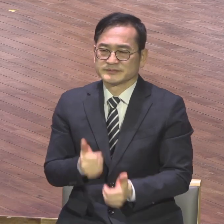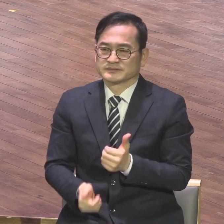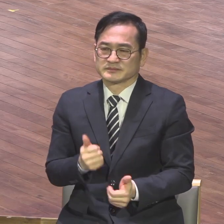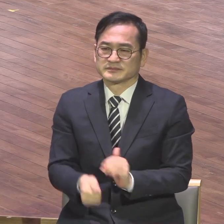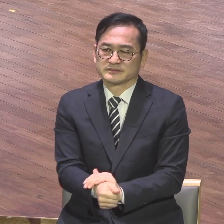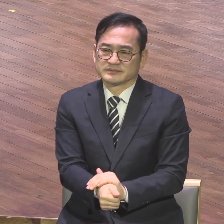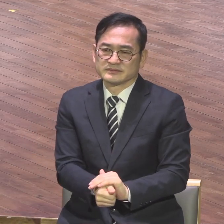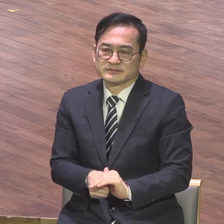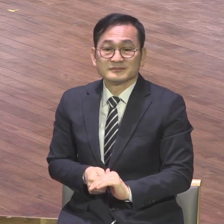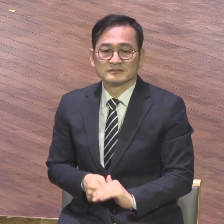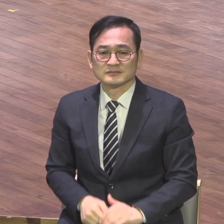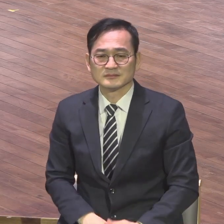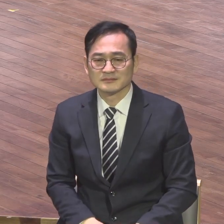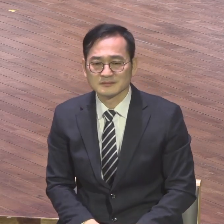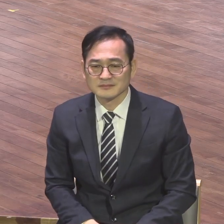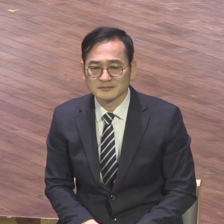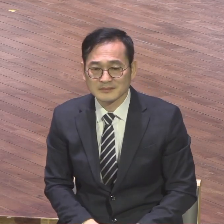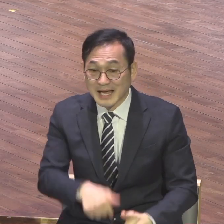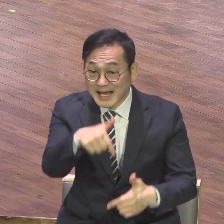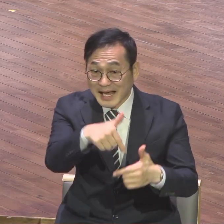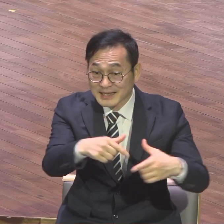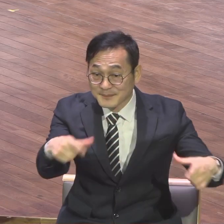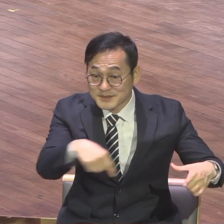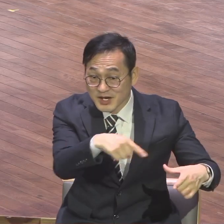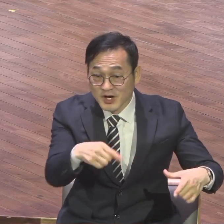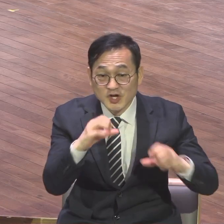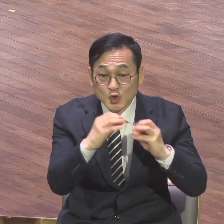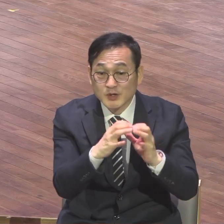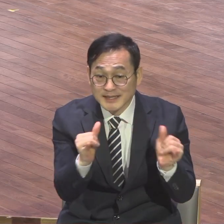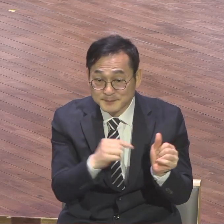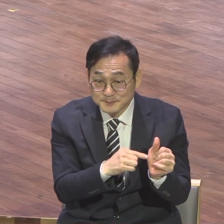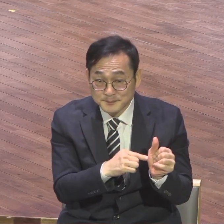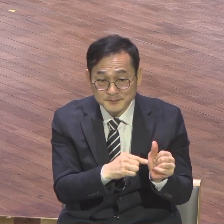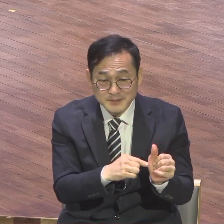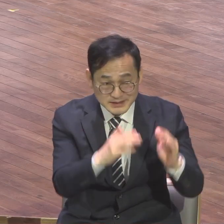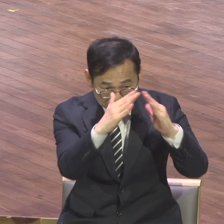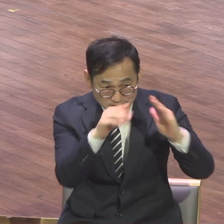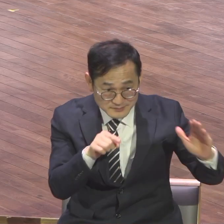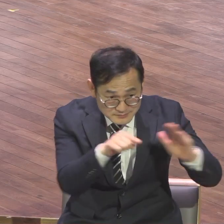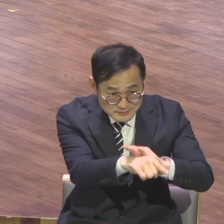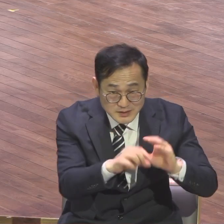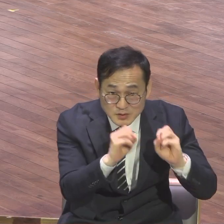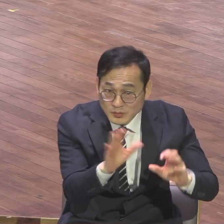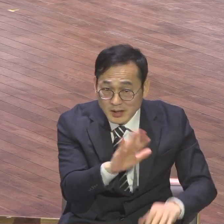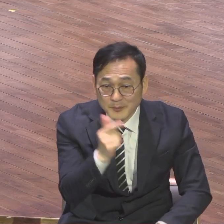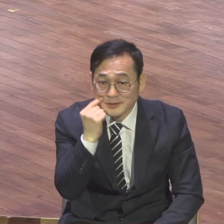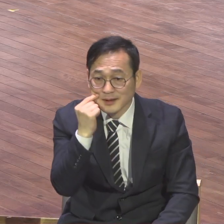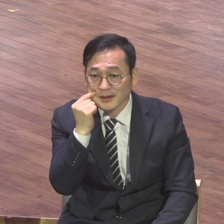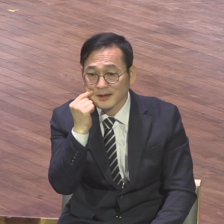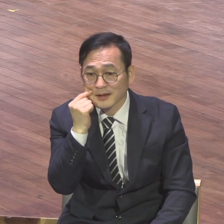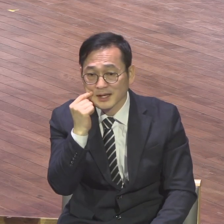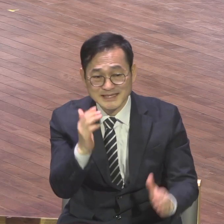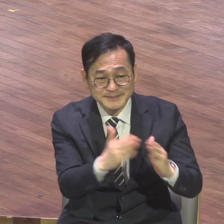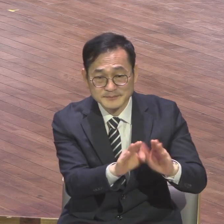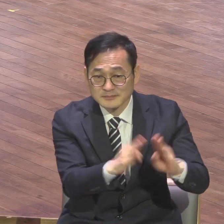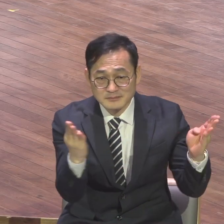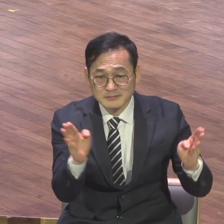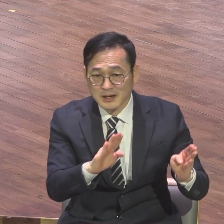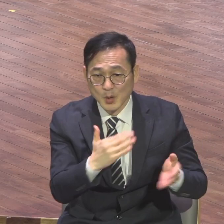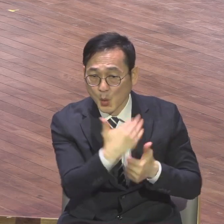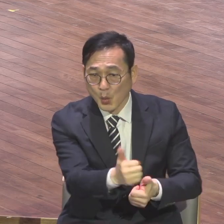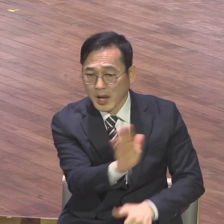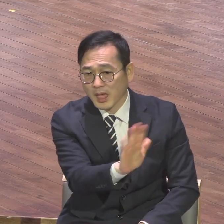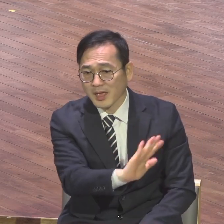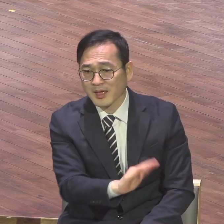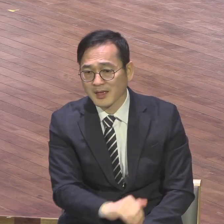가집니다. 강남 같은 데는 전도사님들 신방도 못 갑니다. 교육자들 그 집을 오픈하지 않습니다.